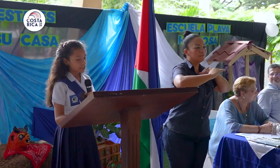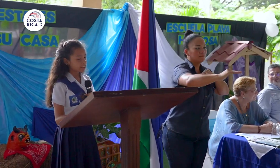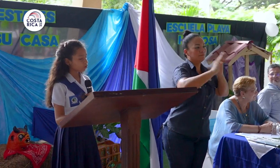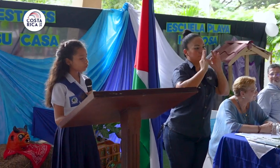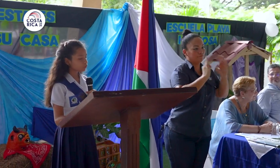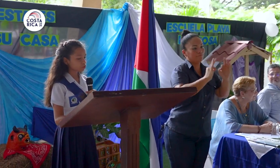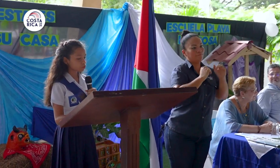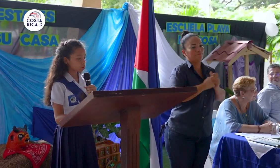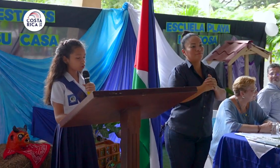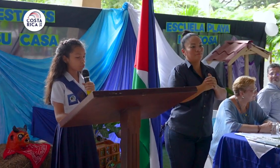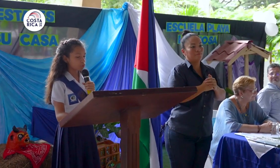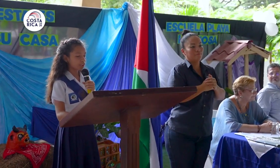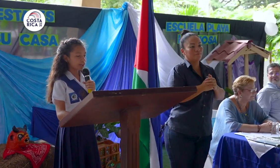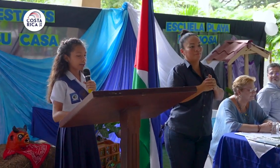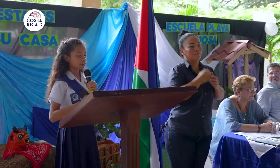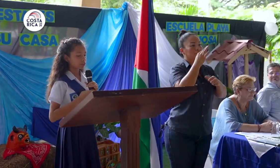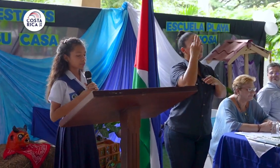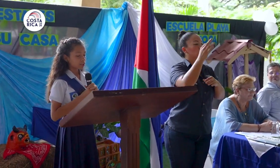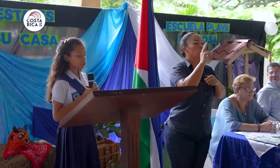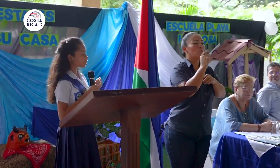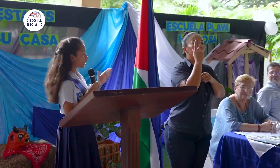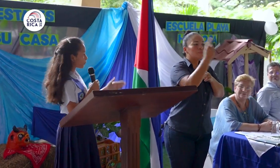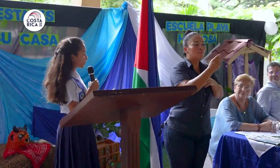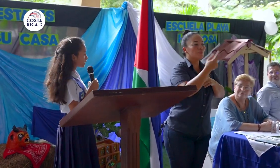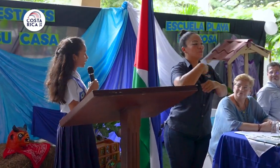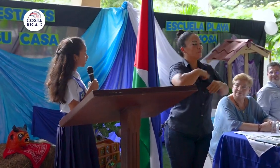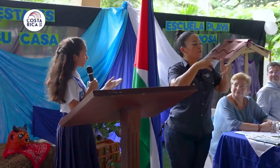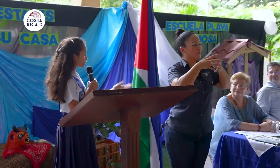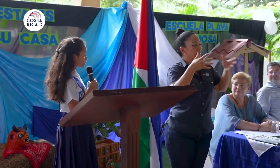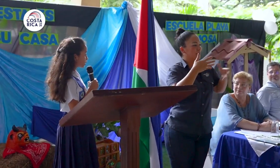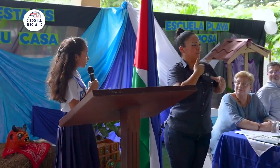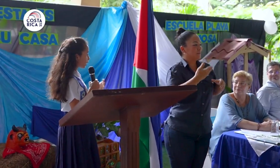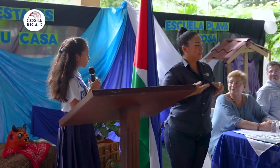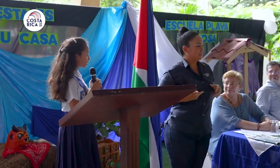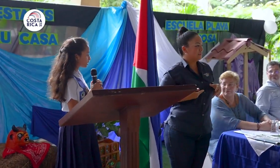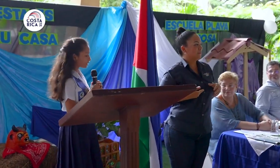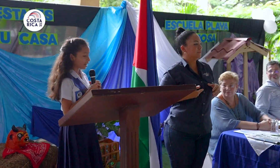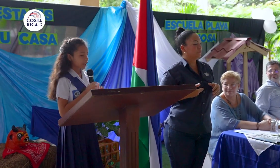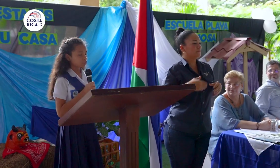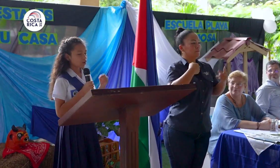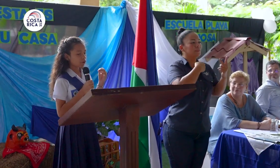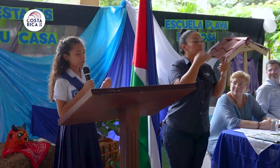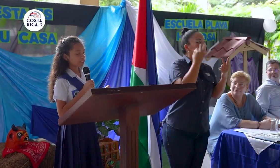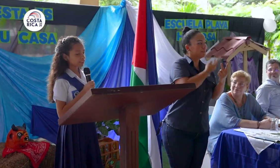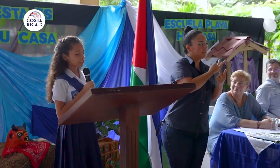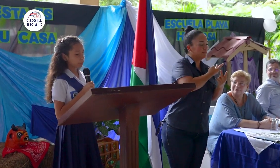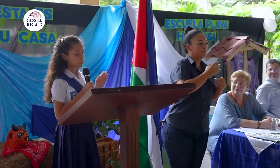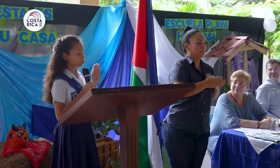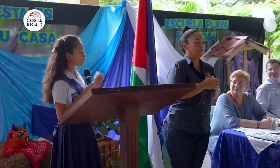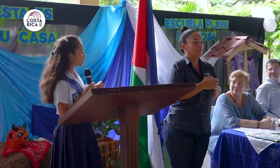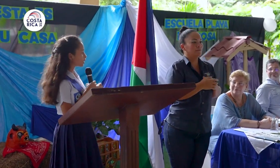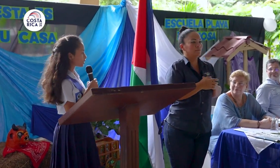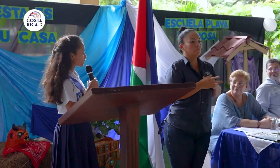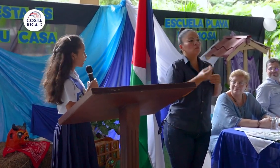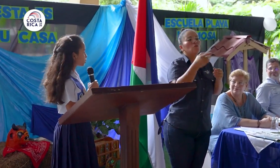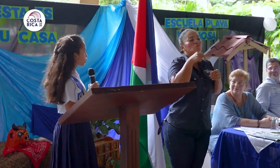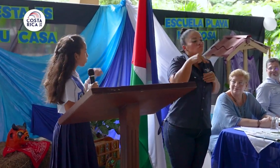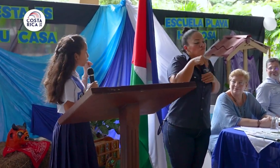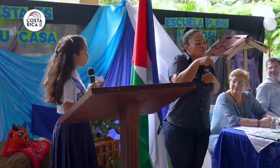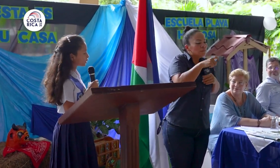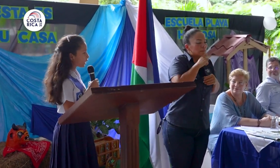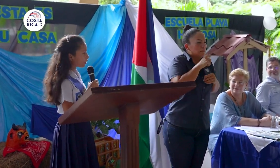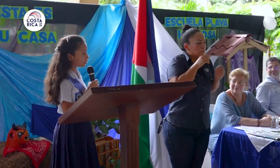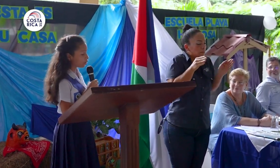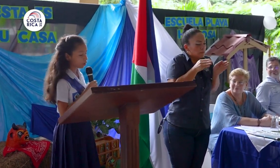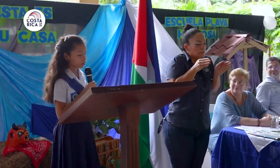servidumbre. Y en un futuro no muy lejano, nuestro gran presidente y su señora ministra no vuelvan a entrar por un trillo estrecho